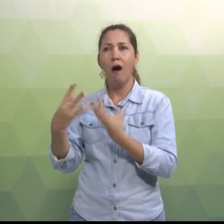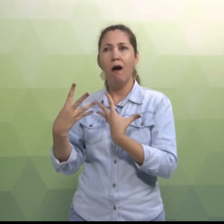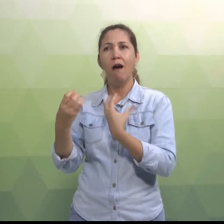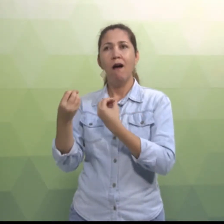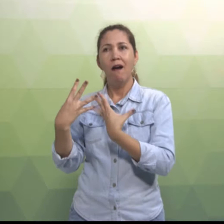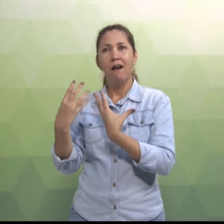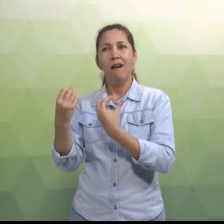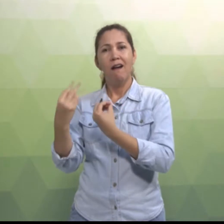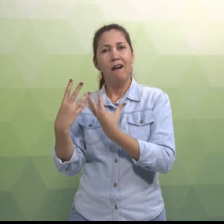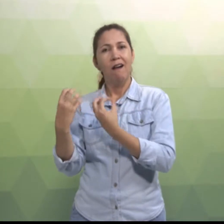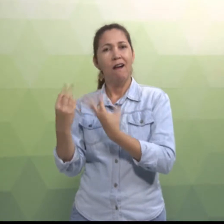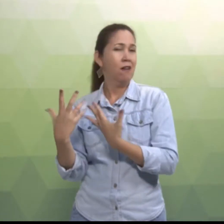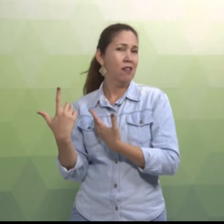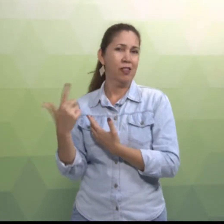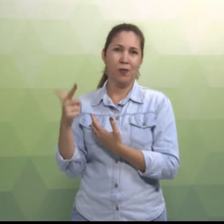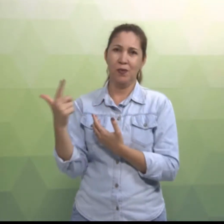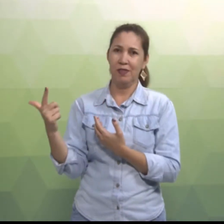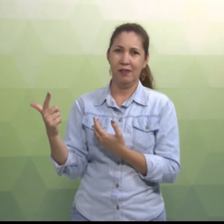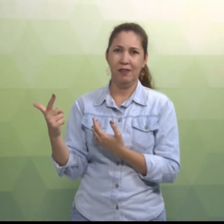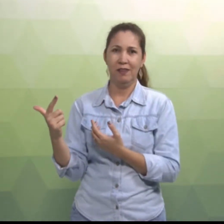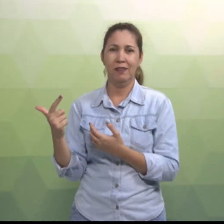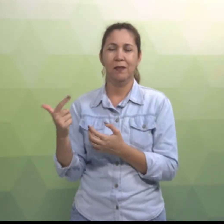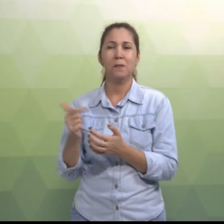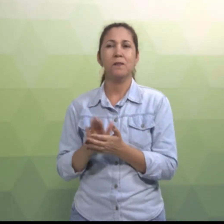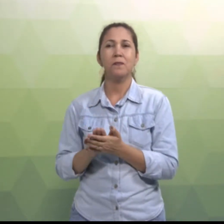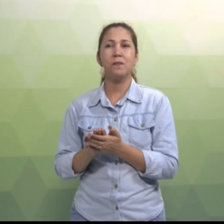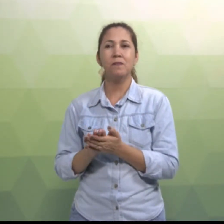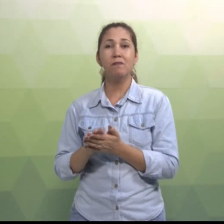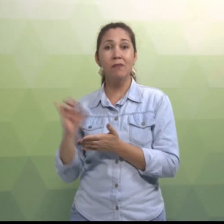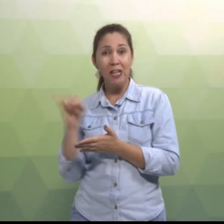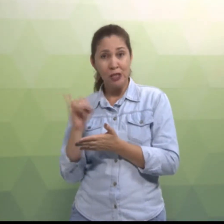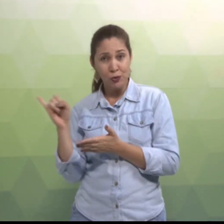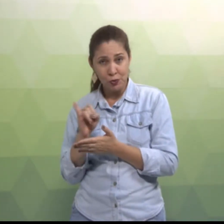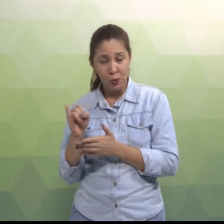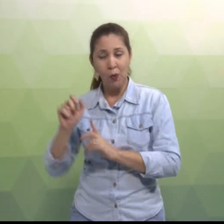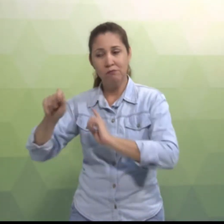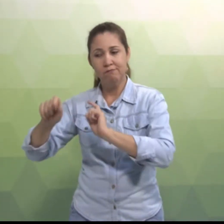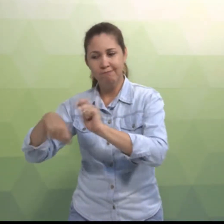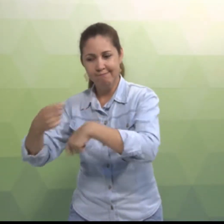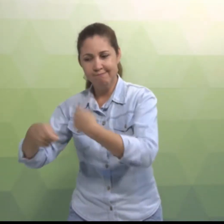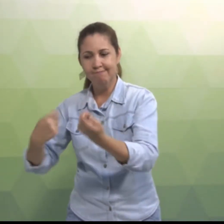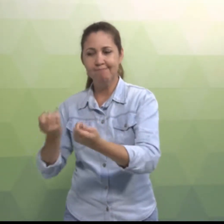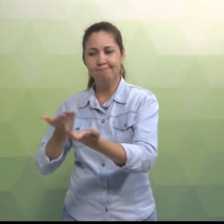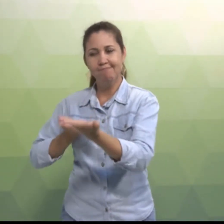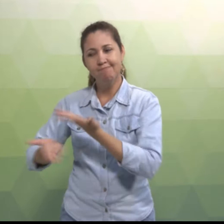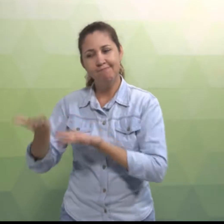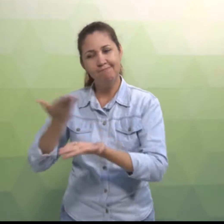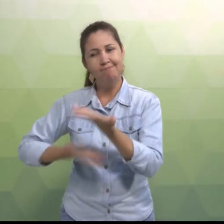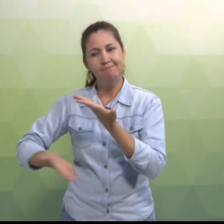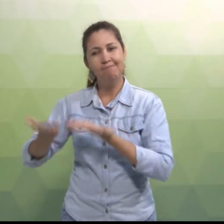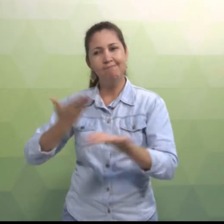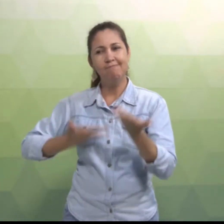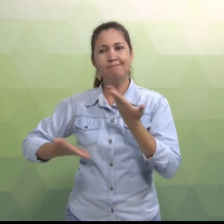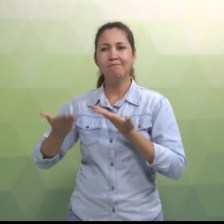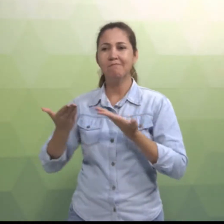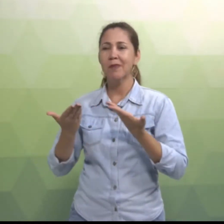intérprete. Ele apenas recebe as informações. O instrutor está ali, interage com o